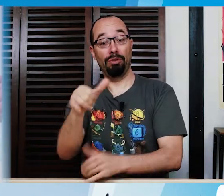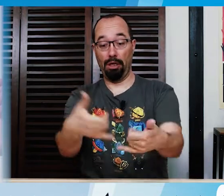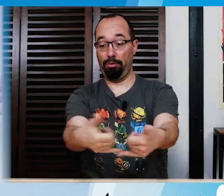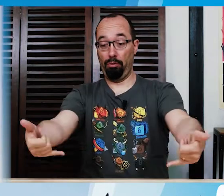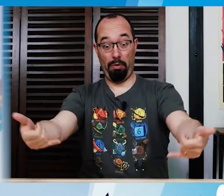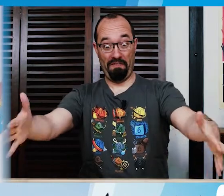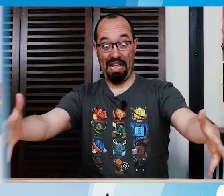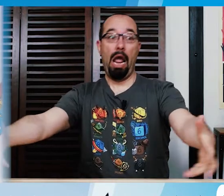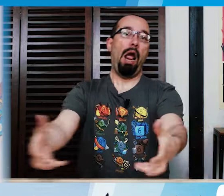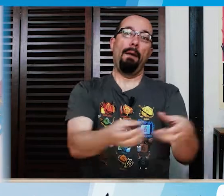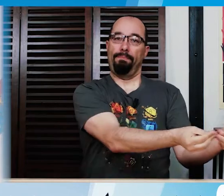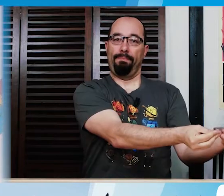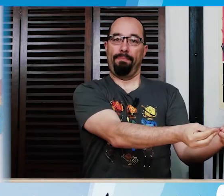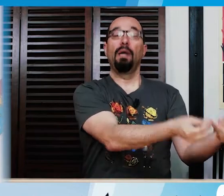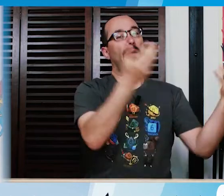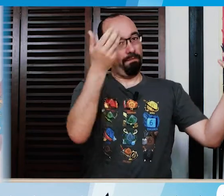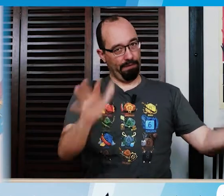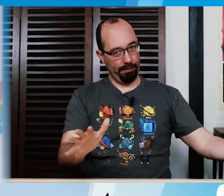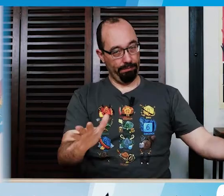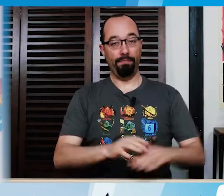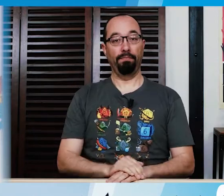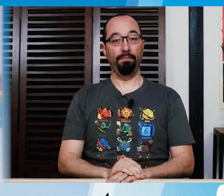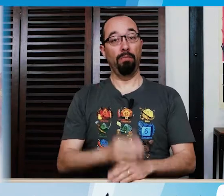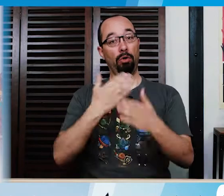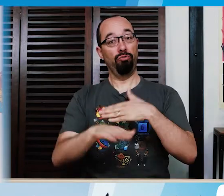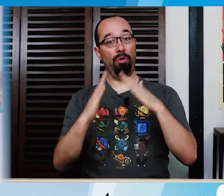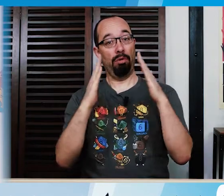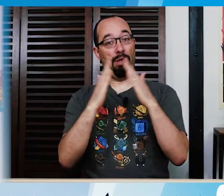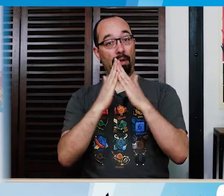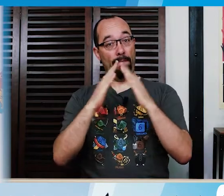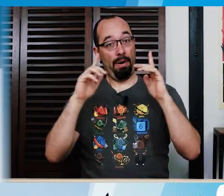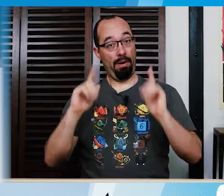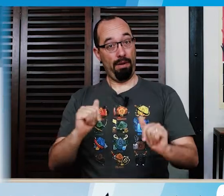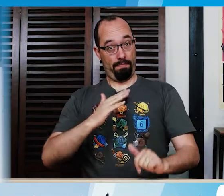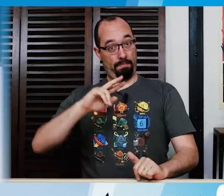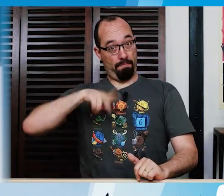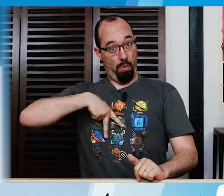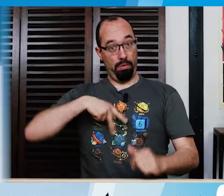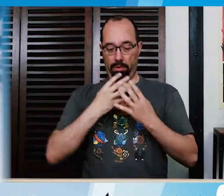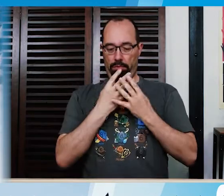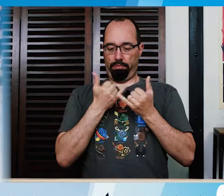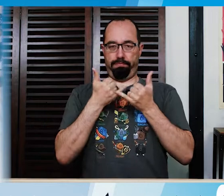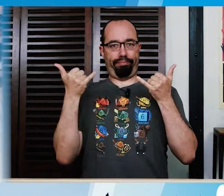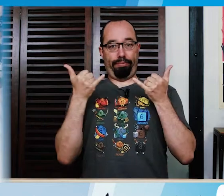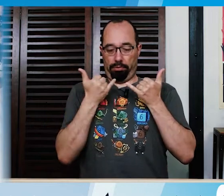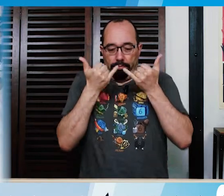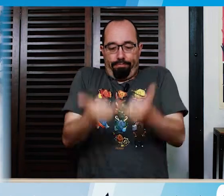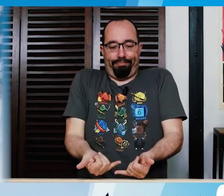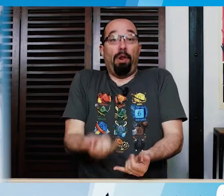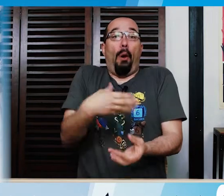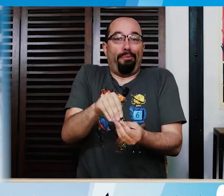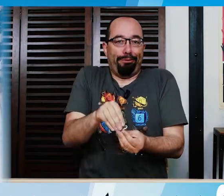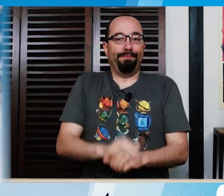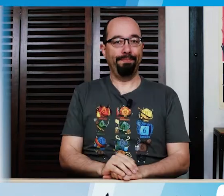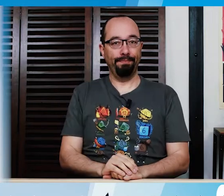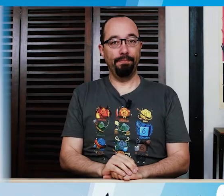La manche prend alors fin. Tous les fermiers accueillent dans leurs étables les vaches qui leur restent en main. Chaque fermier